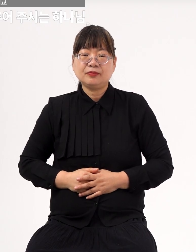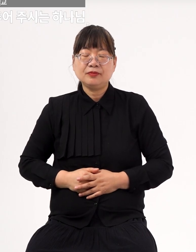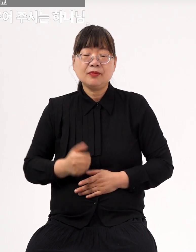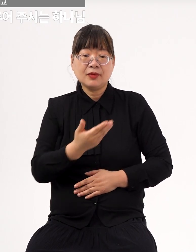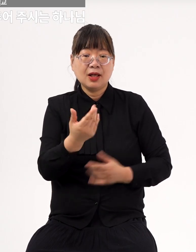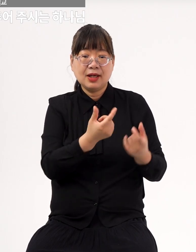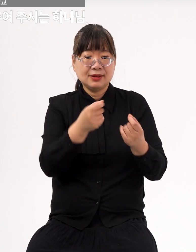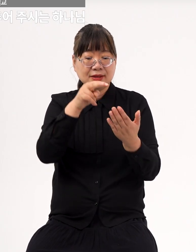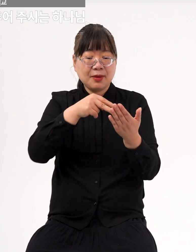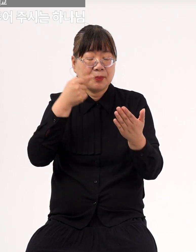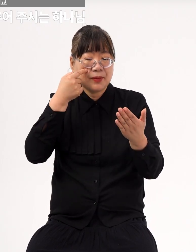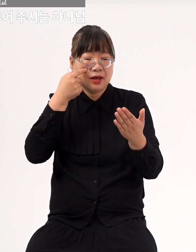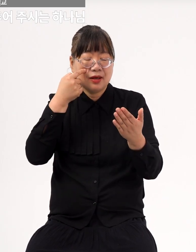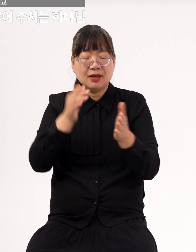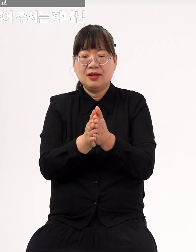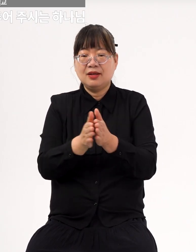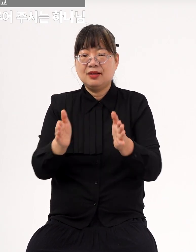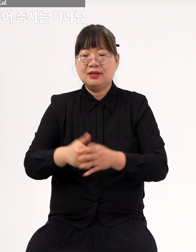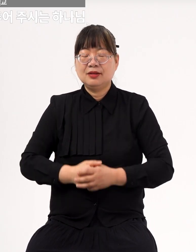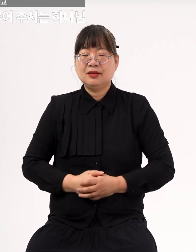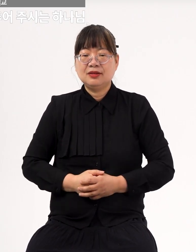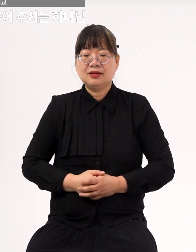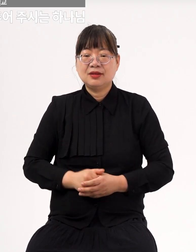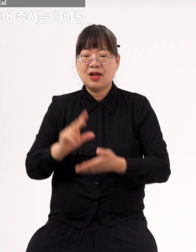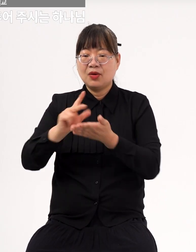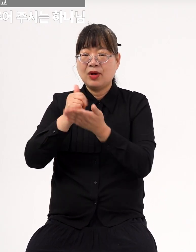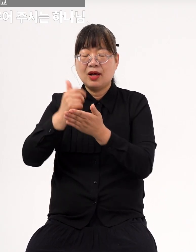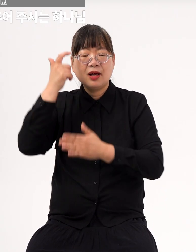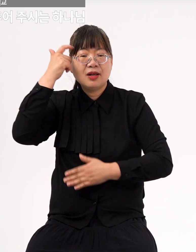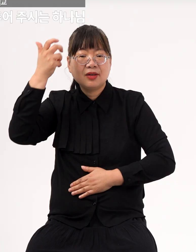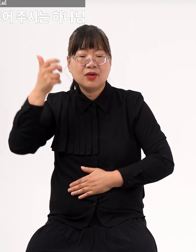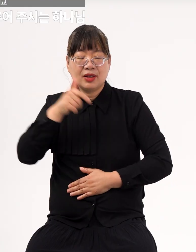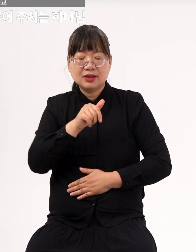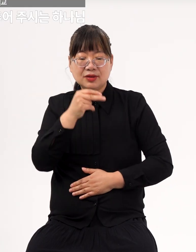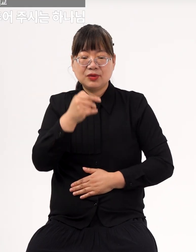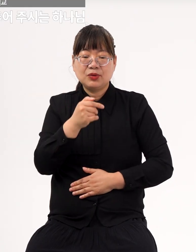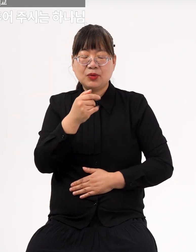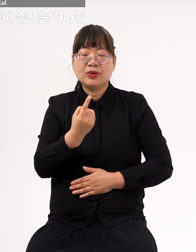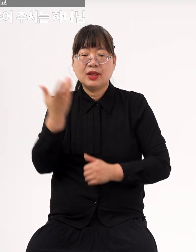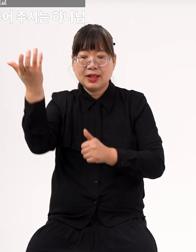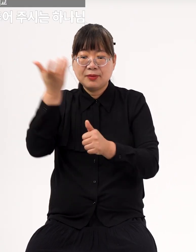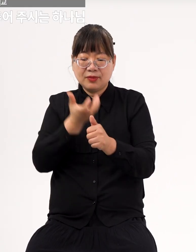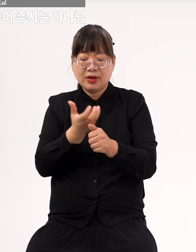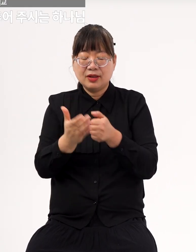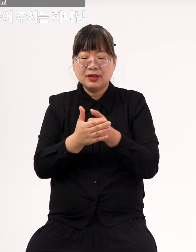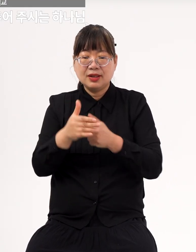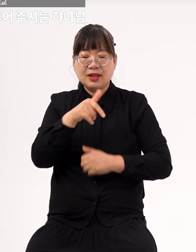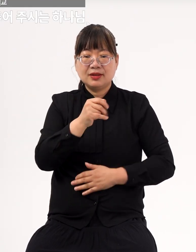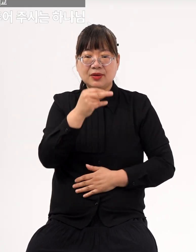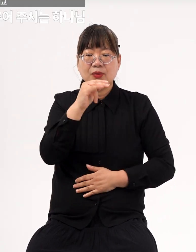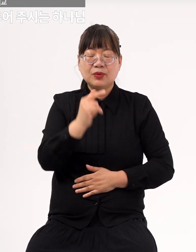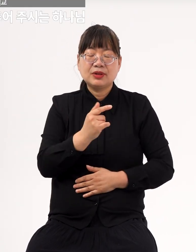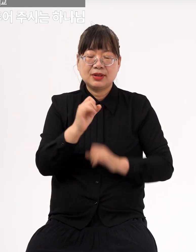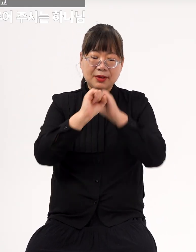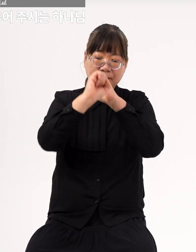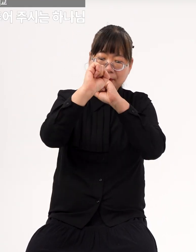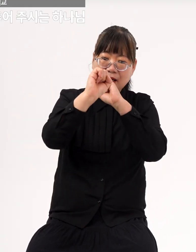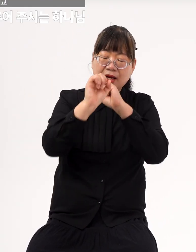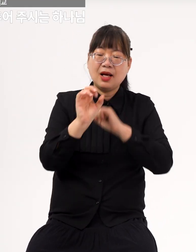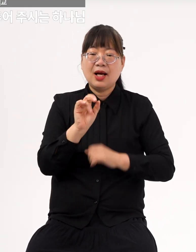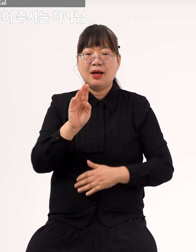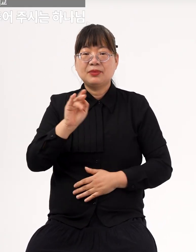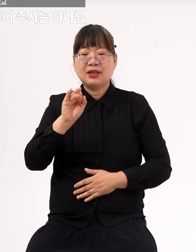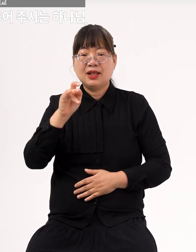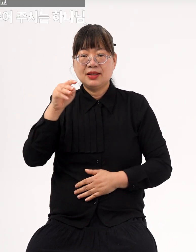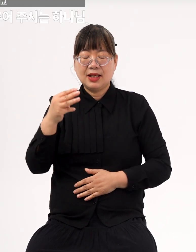여러분 한번 같이 읽어보십시다. 시작. 여호와의 영이 기드원에게 임하시니 기드원이 나팔을 불매